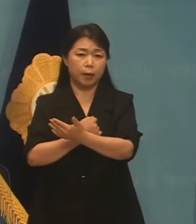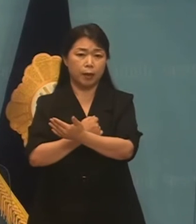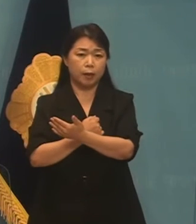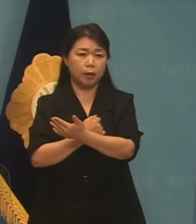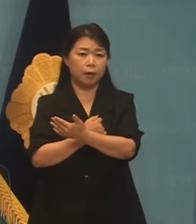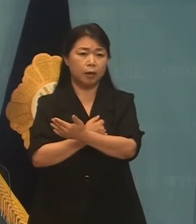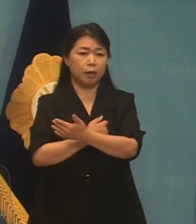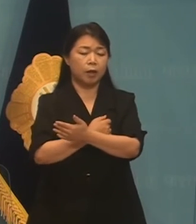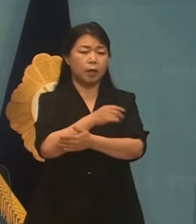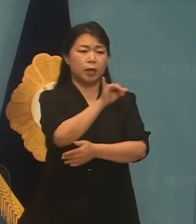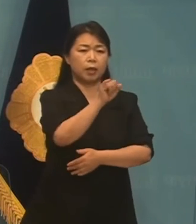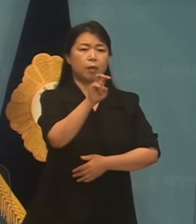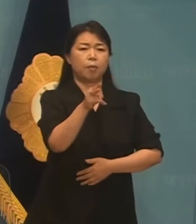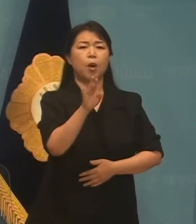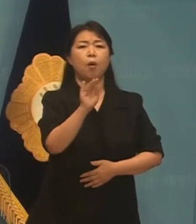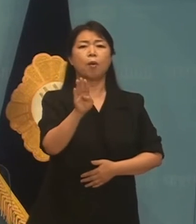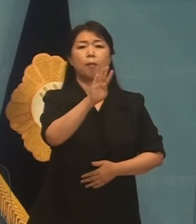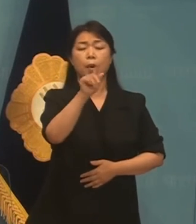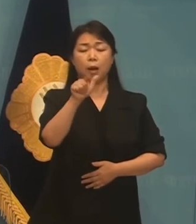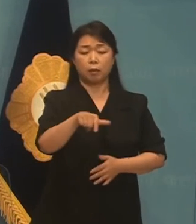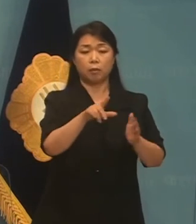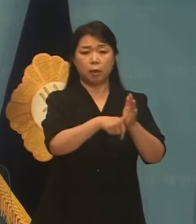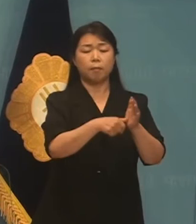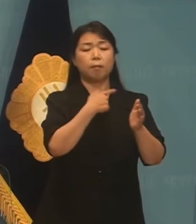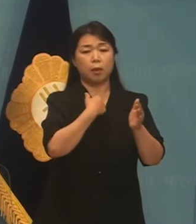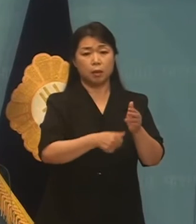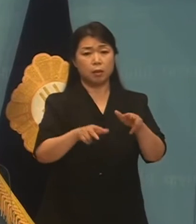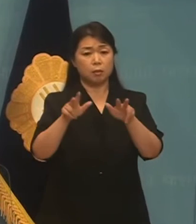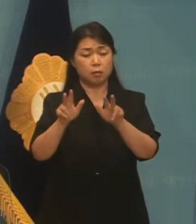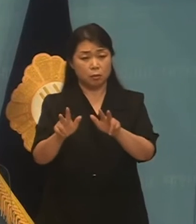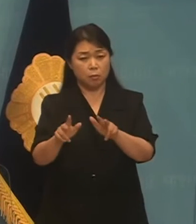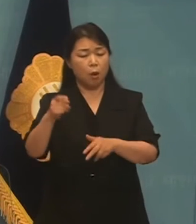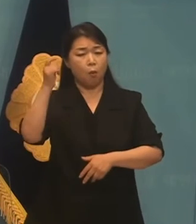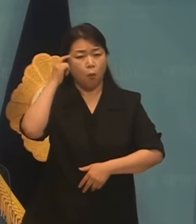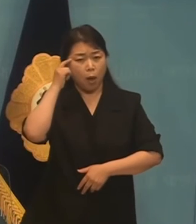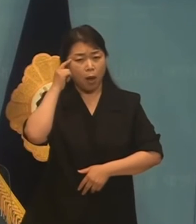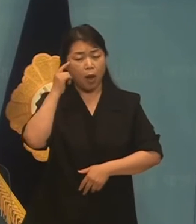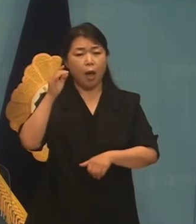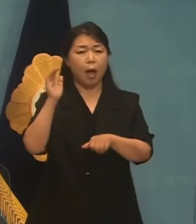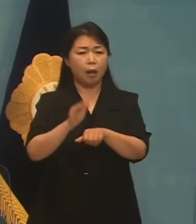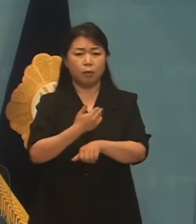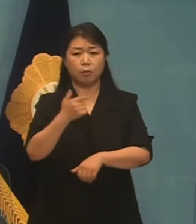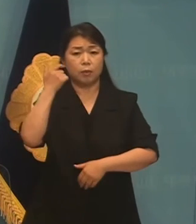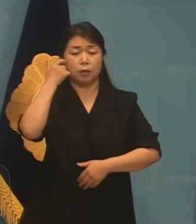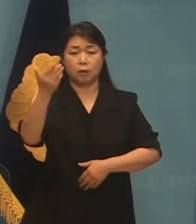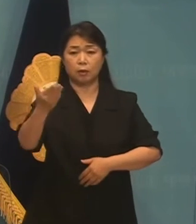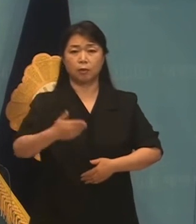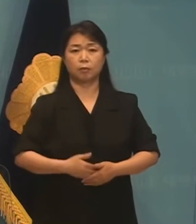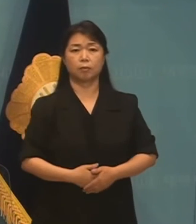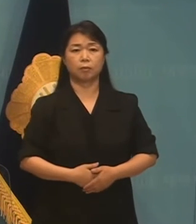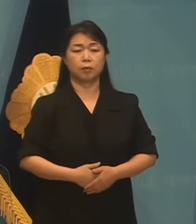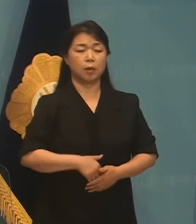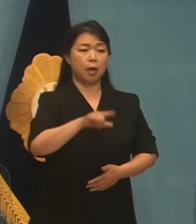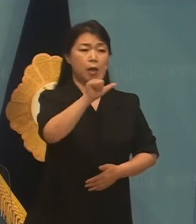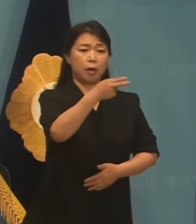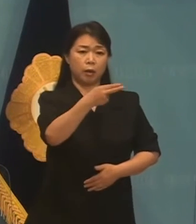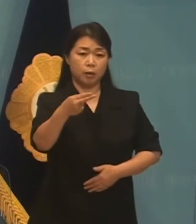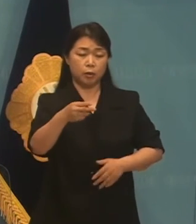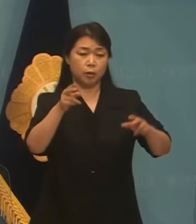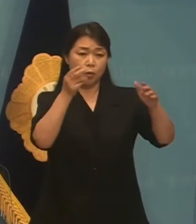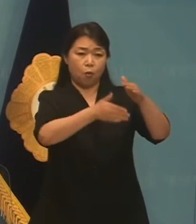했습니다. 이명박 정부 때는 했는데 지금은 왜 못하고 있습니까?